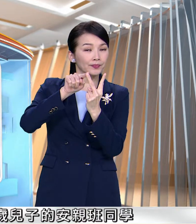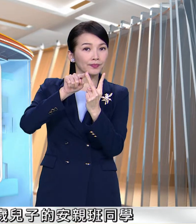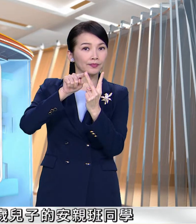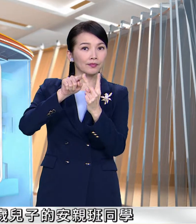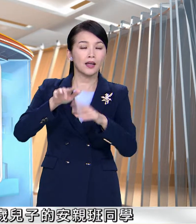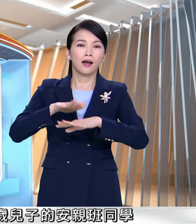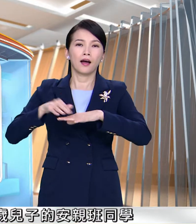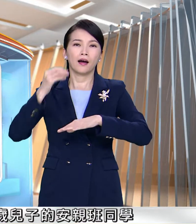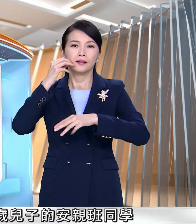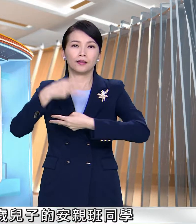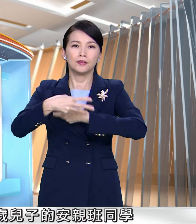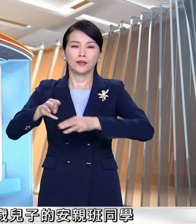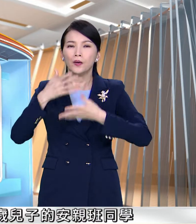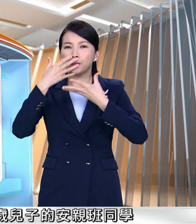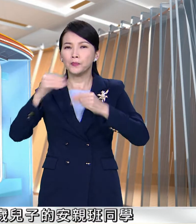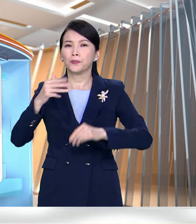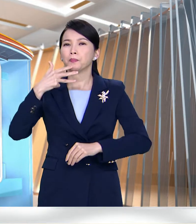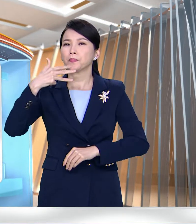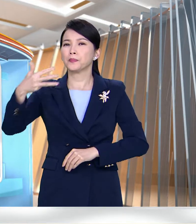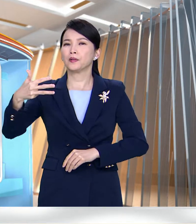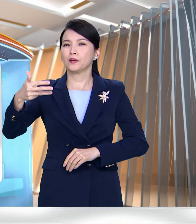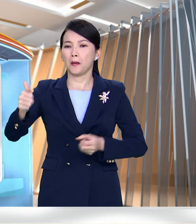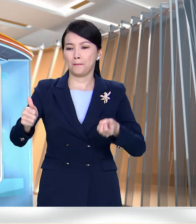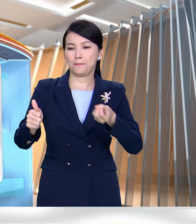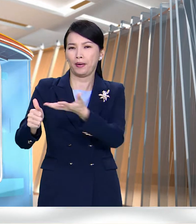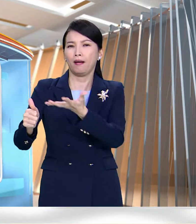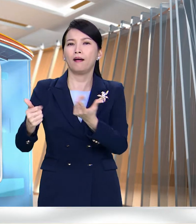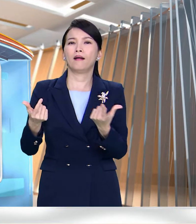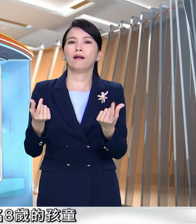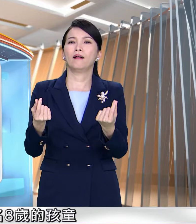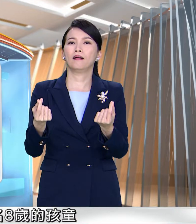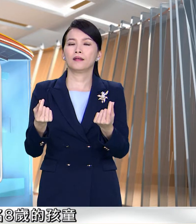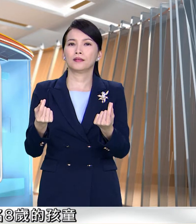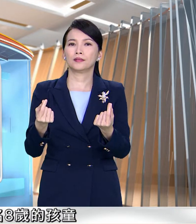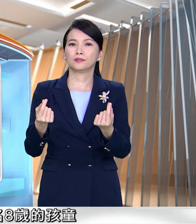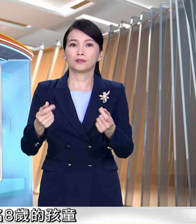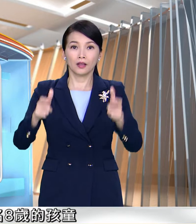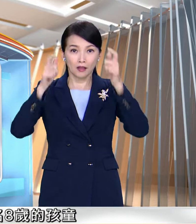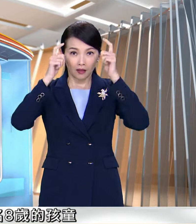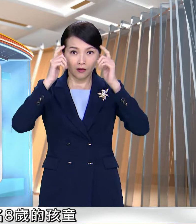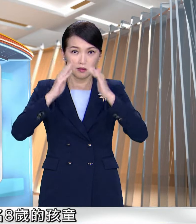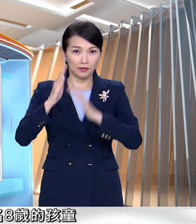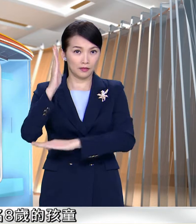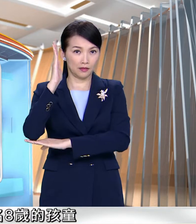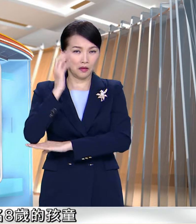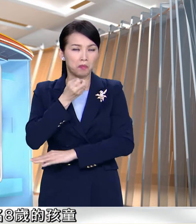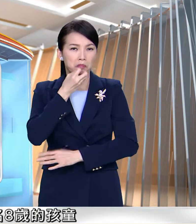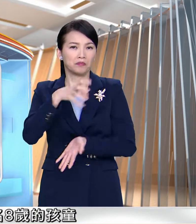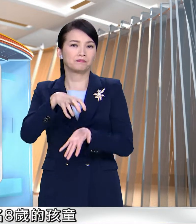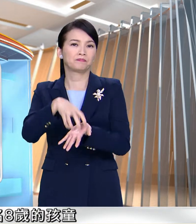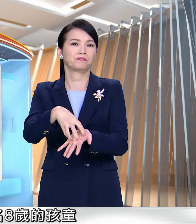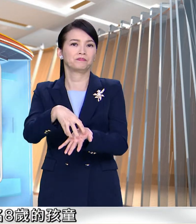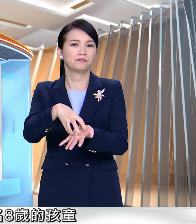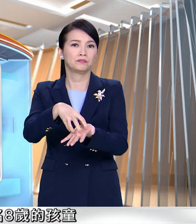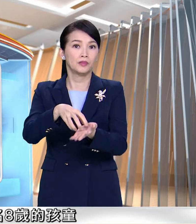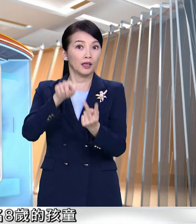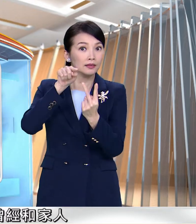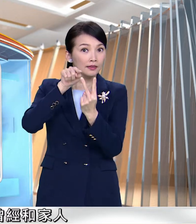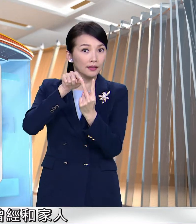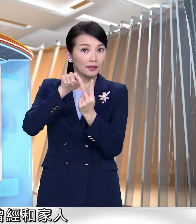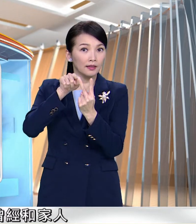子，安亲班同学也受到感染。高雄市府证实，这一名8岁的孩